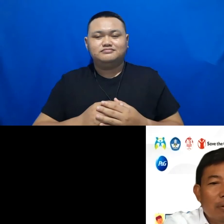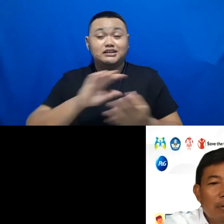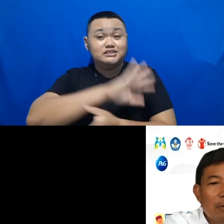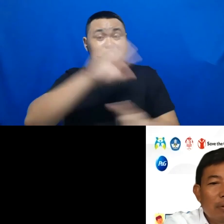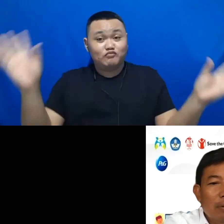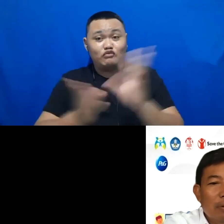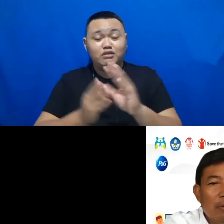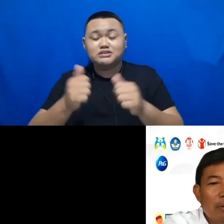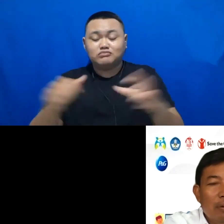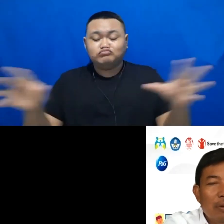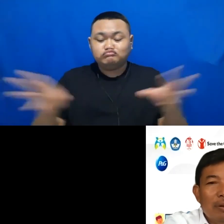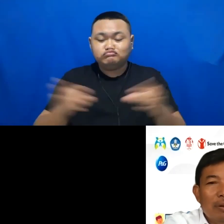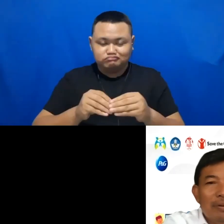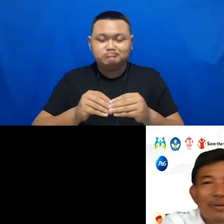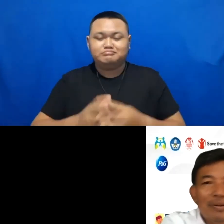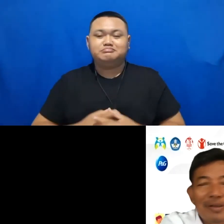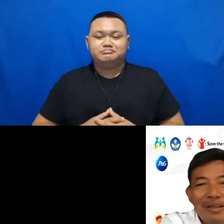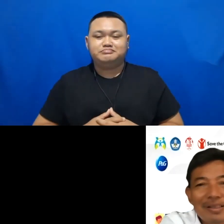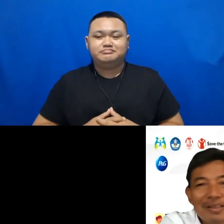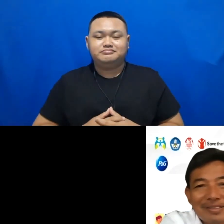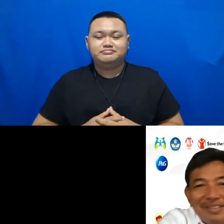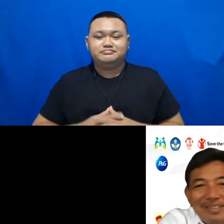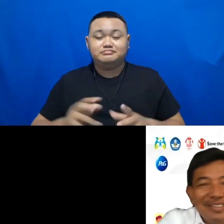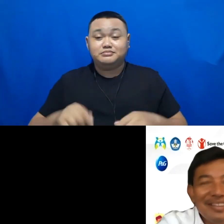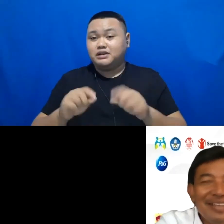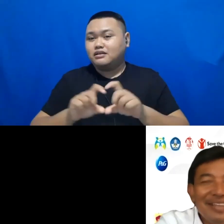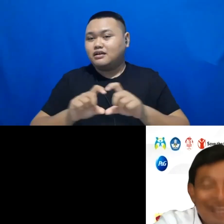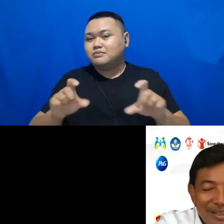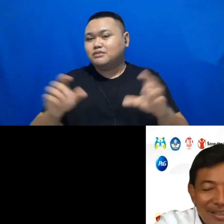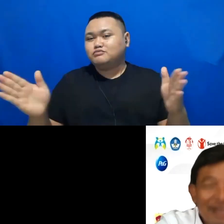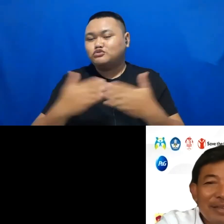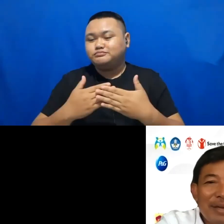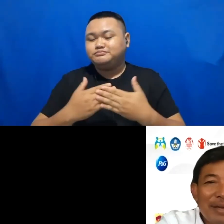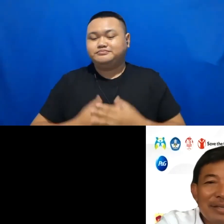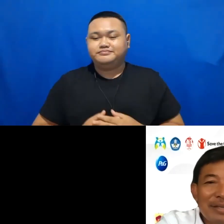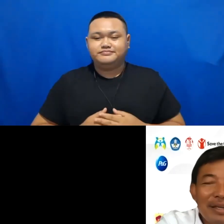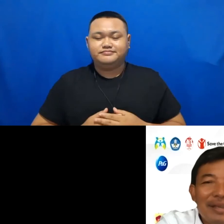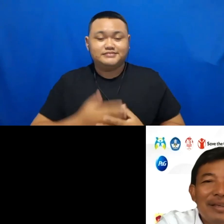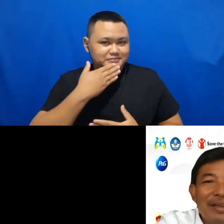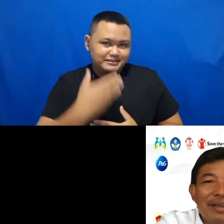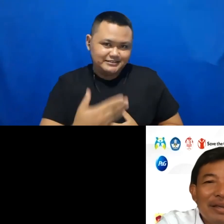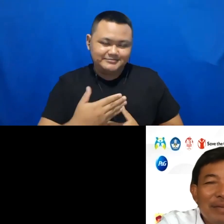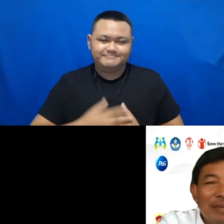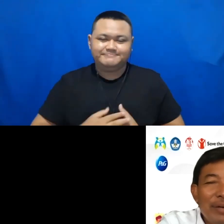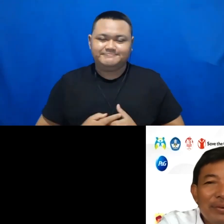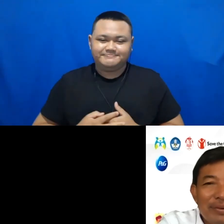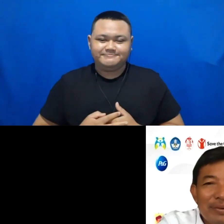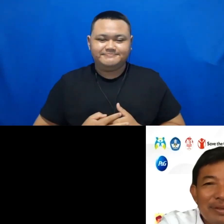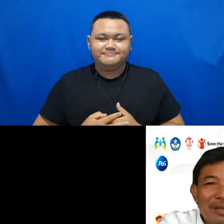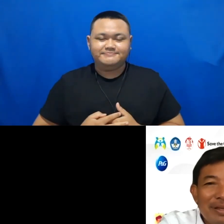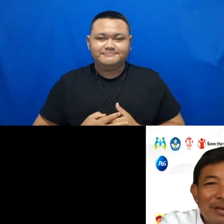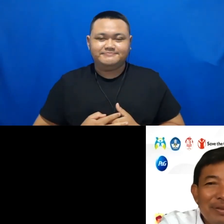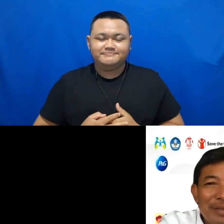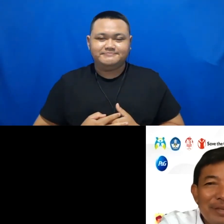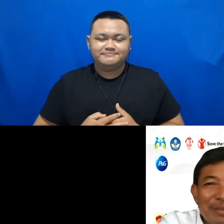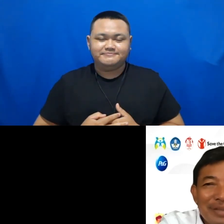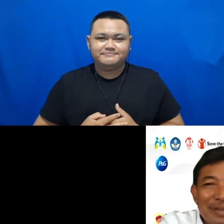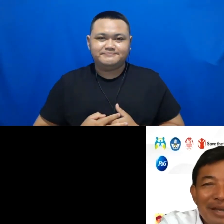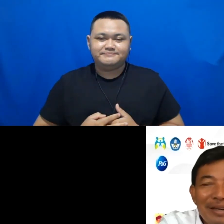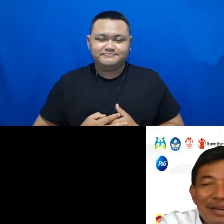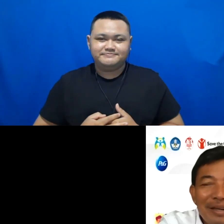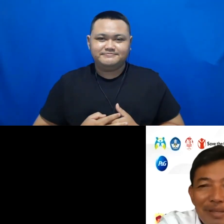ini kan bias gender kepada laki-laki, tidak boleh emosi, tidak boleh mengekspresikan emosinya. Dan akhirnya